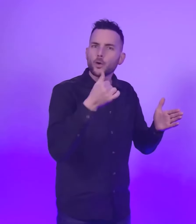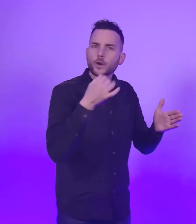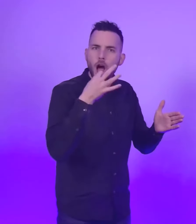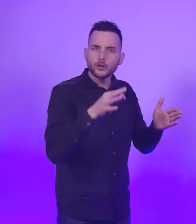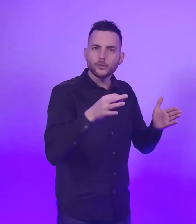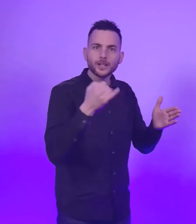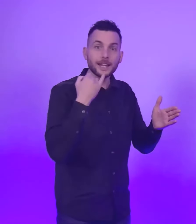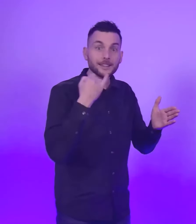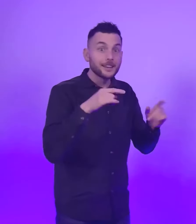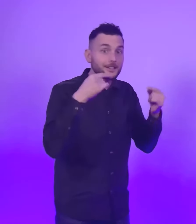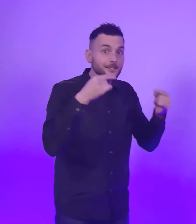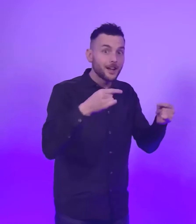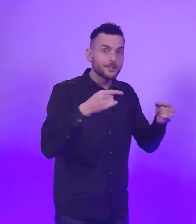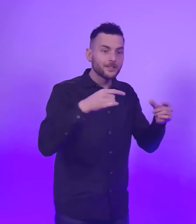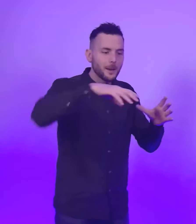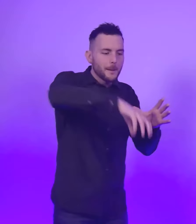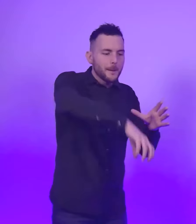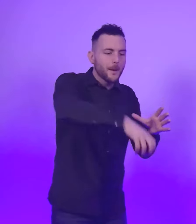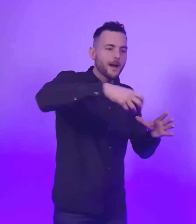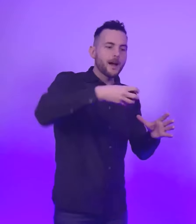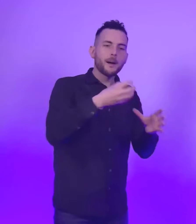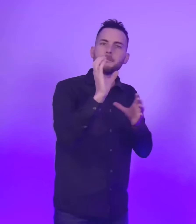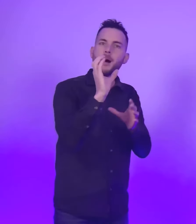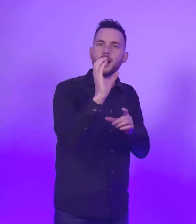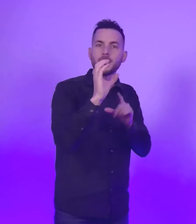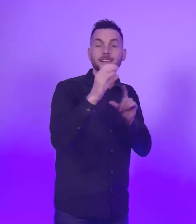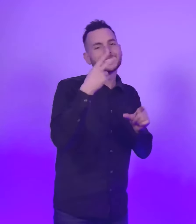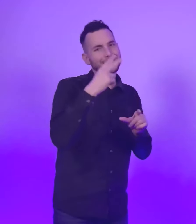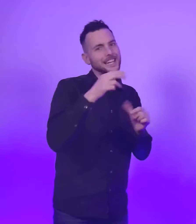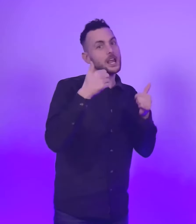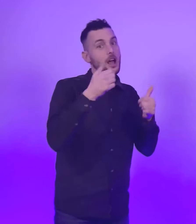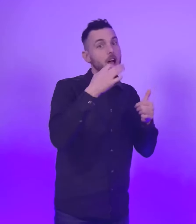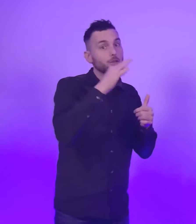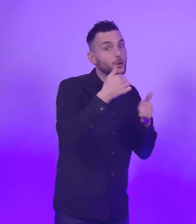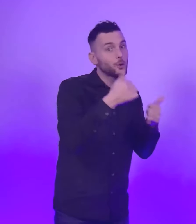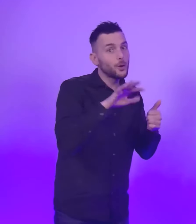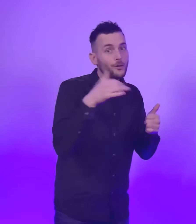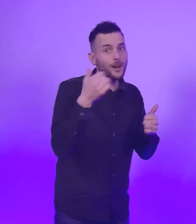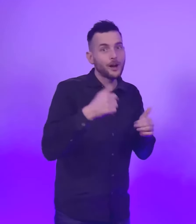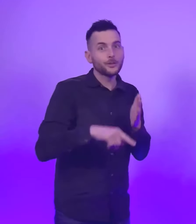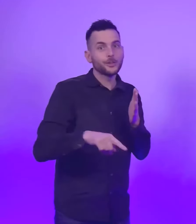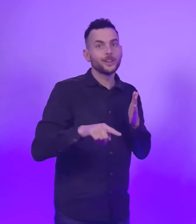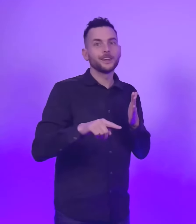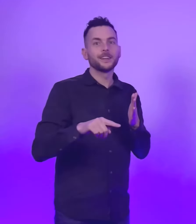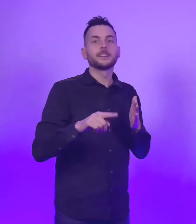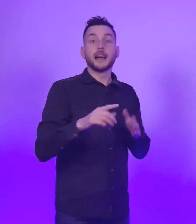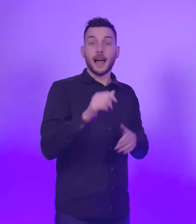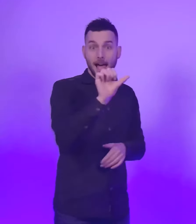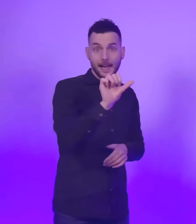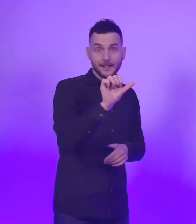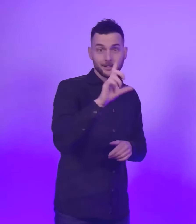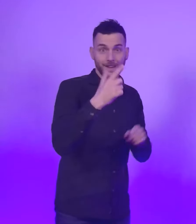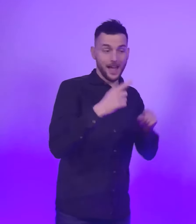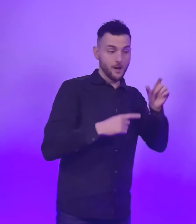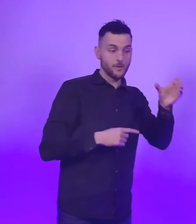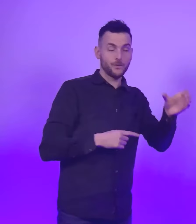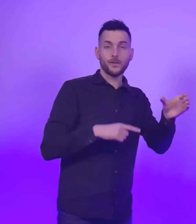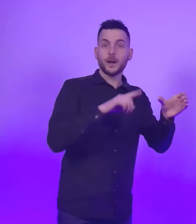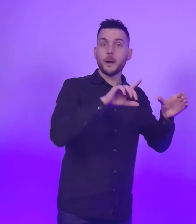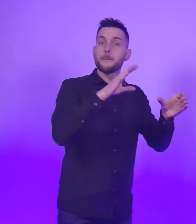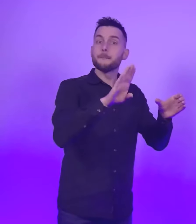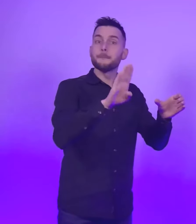pak met je hand hieruit een bal. Dan zie je of het antwoord goed of fout is. Okie dokie. Is het A, 12?